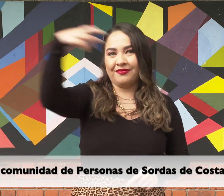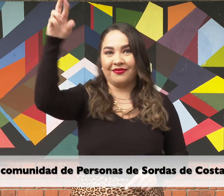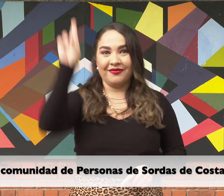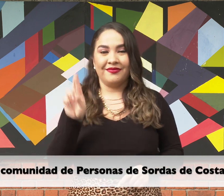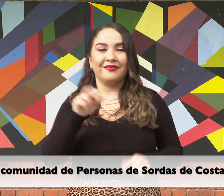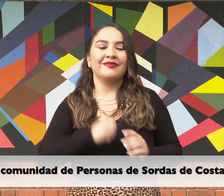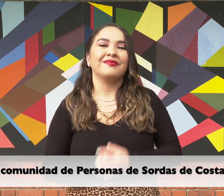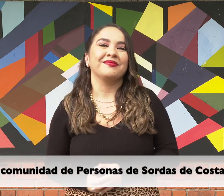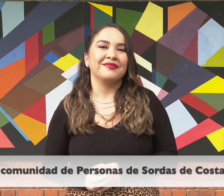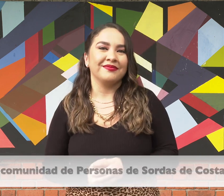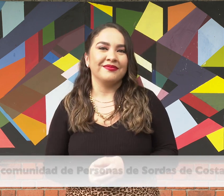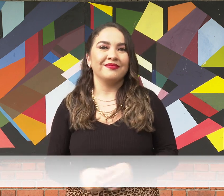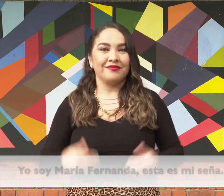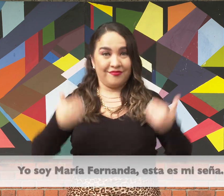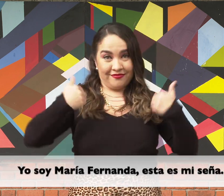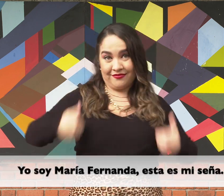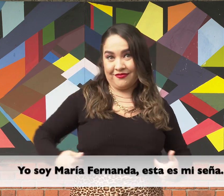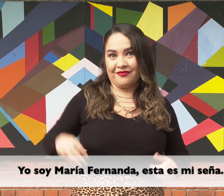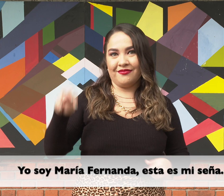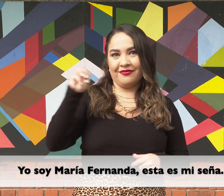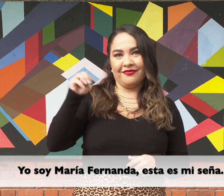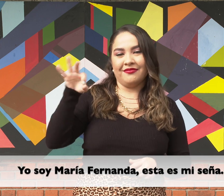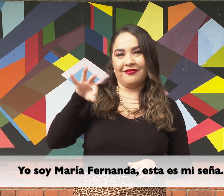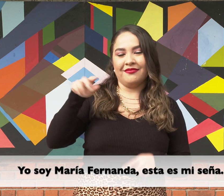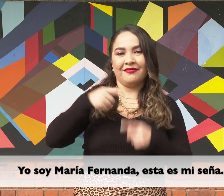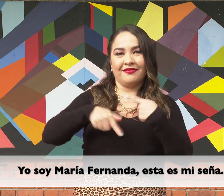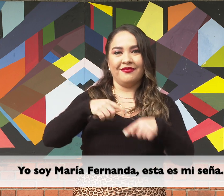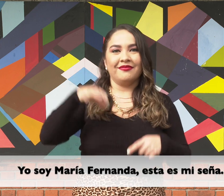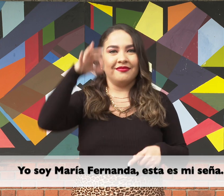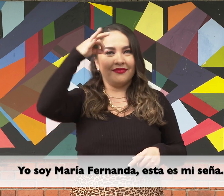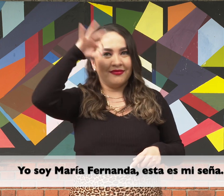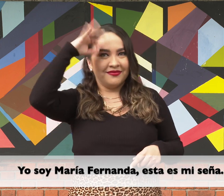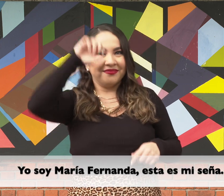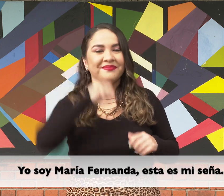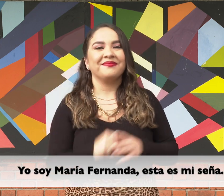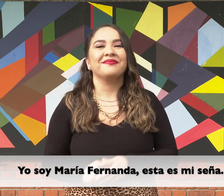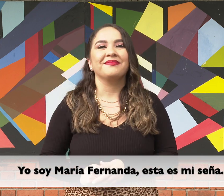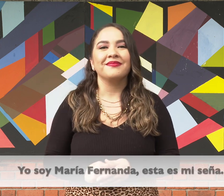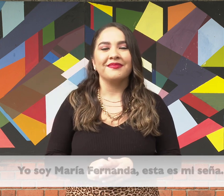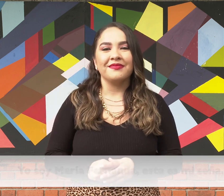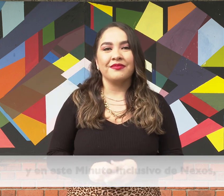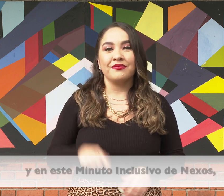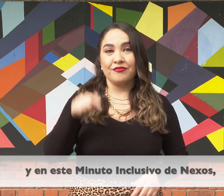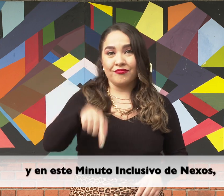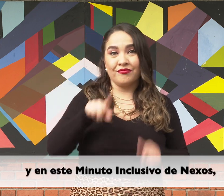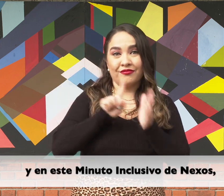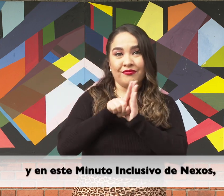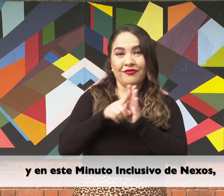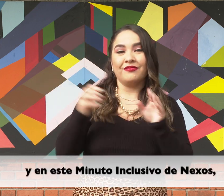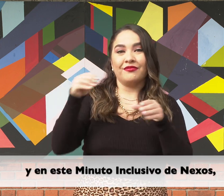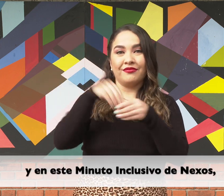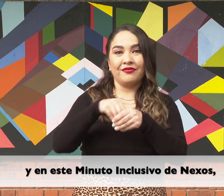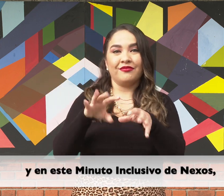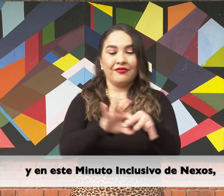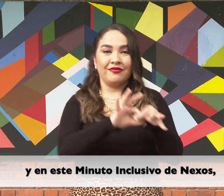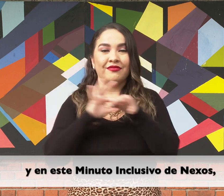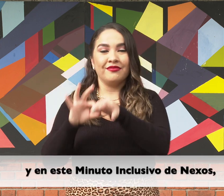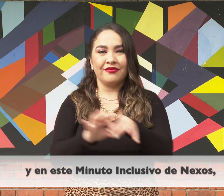Rica. Yo soy María Fernanda, esta es mi seña, y en este minuto inclusivo de Nexos